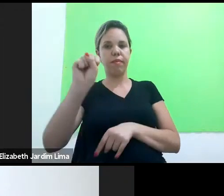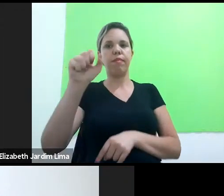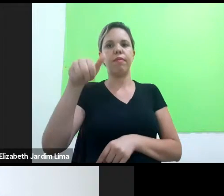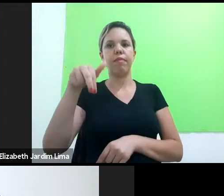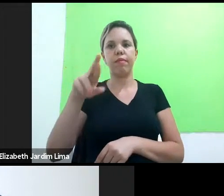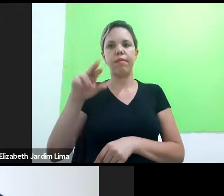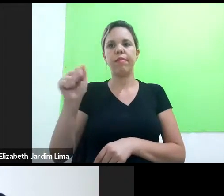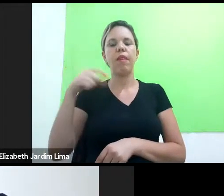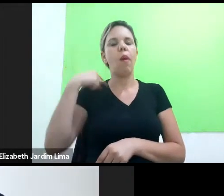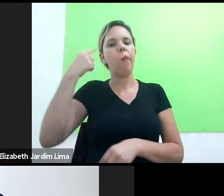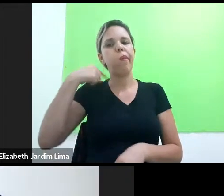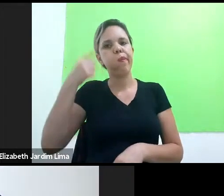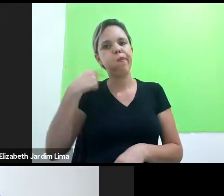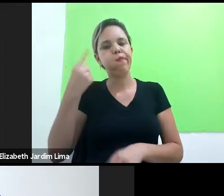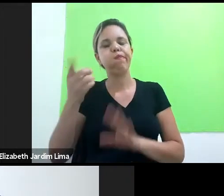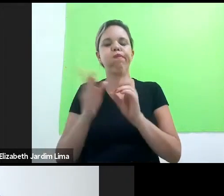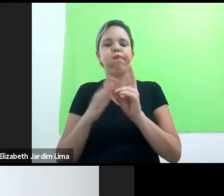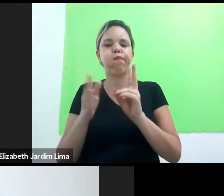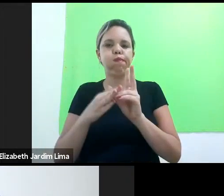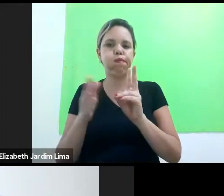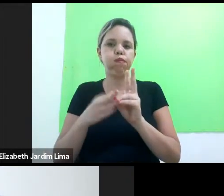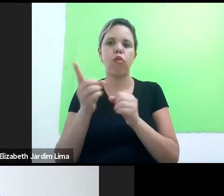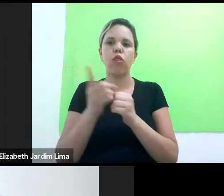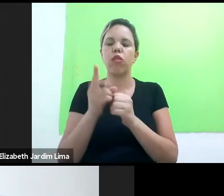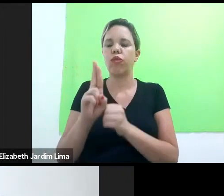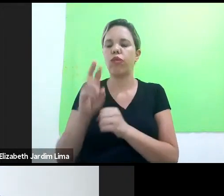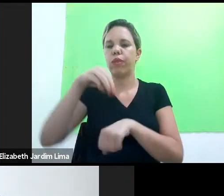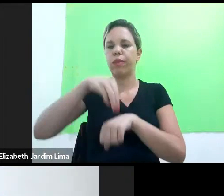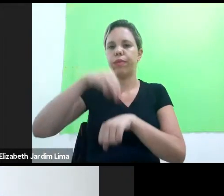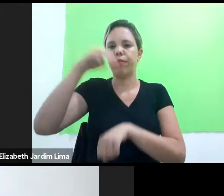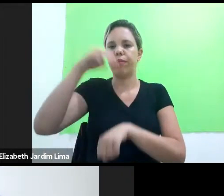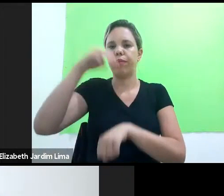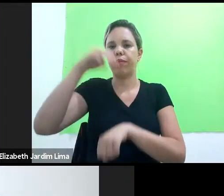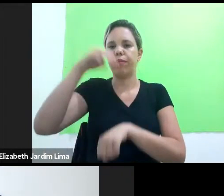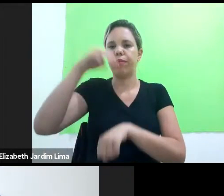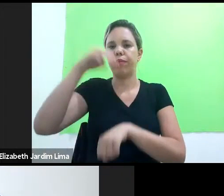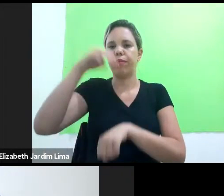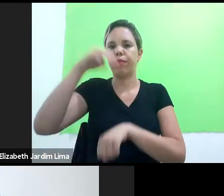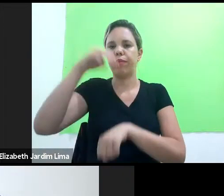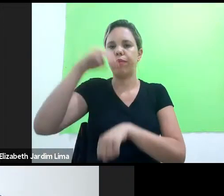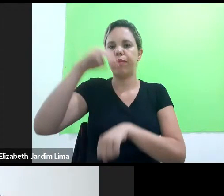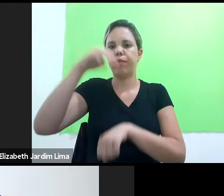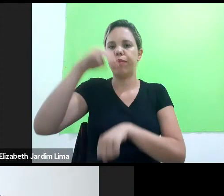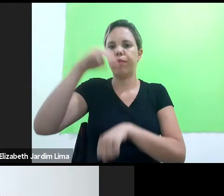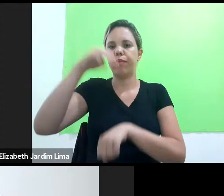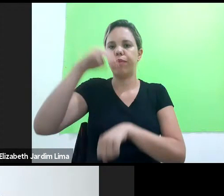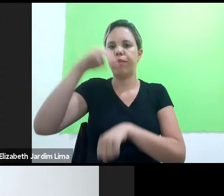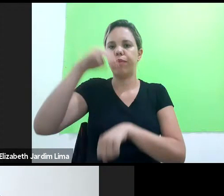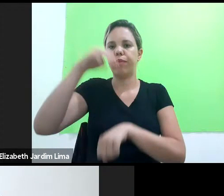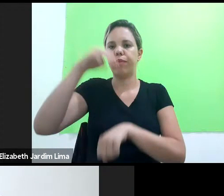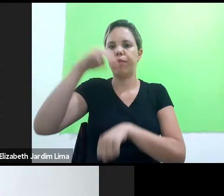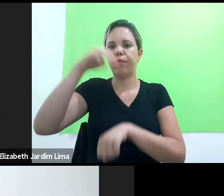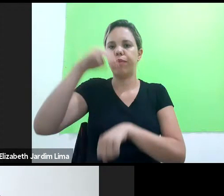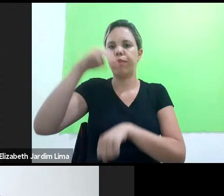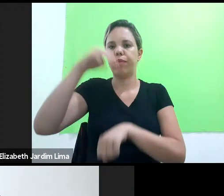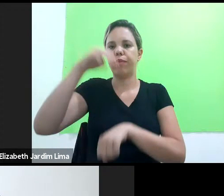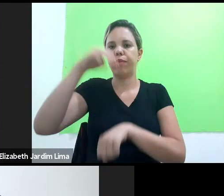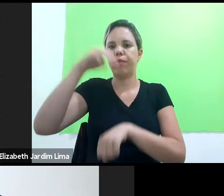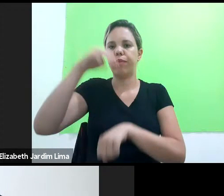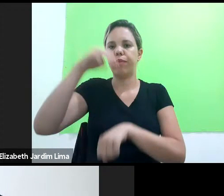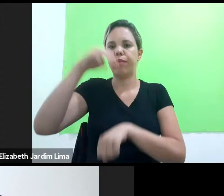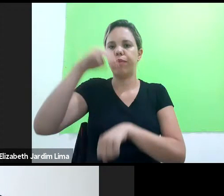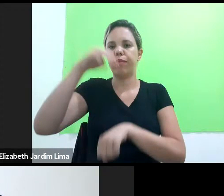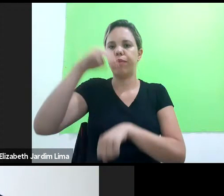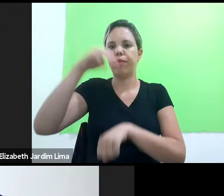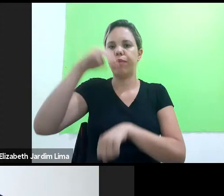é advogada indígena, ela é doutoranda e mestra em Direito, Estado e Constituição pela UNB, especialista em Estado e Direito dos